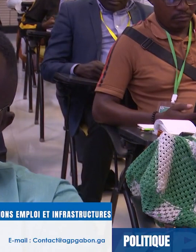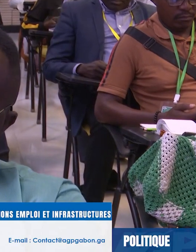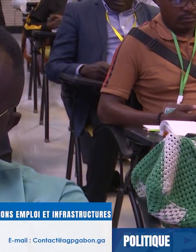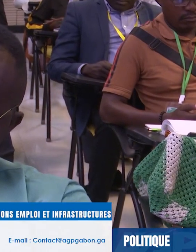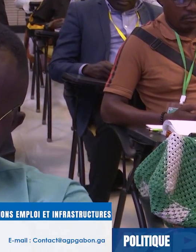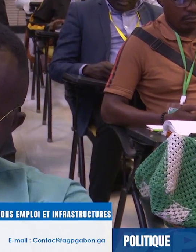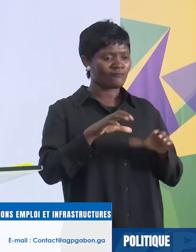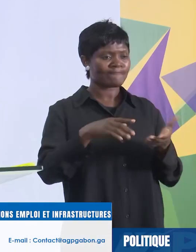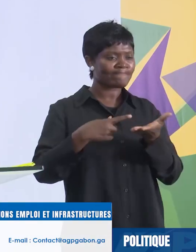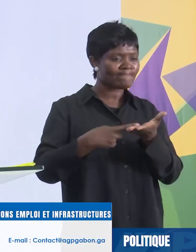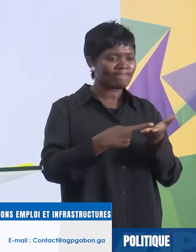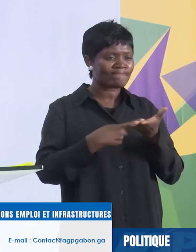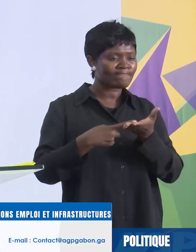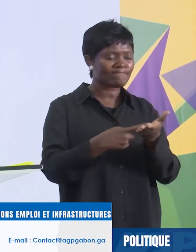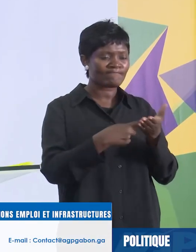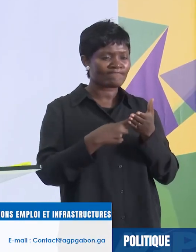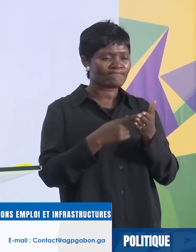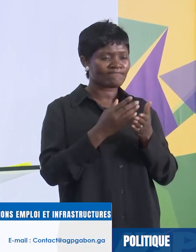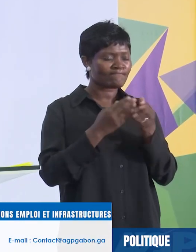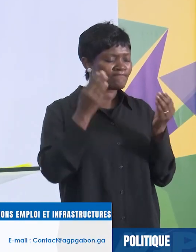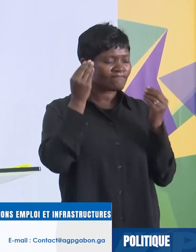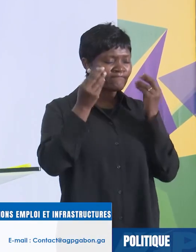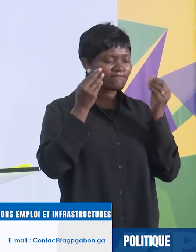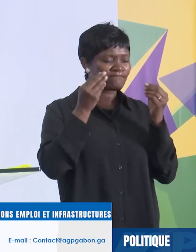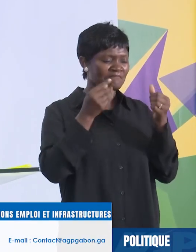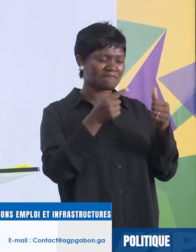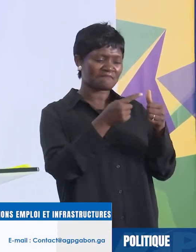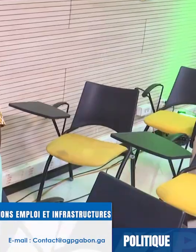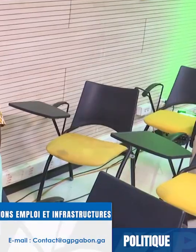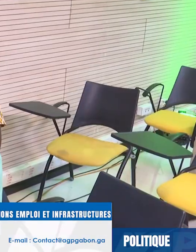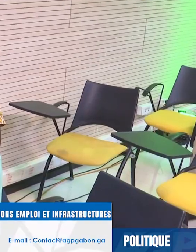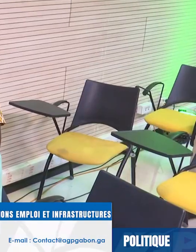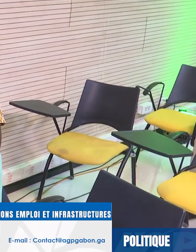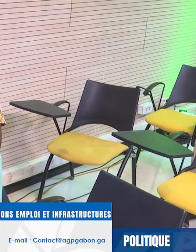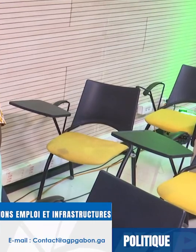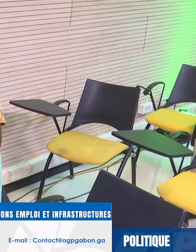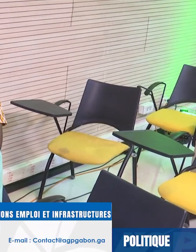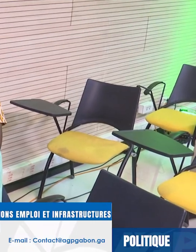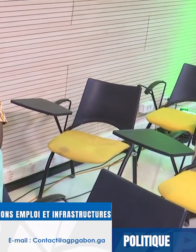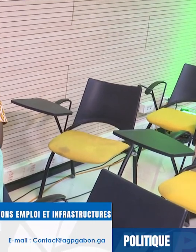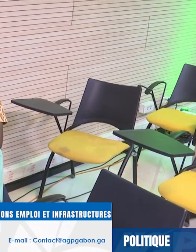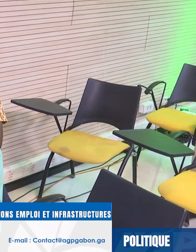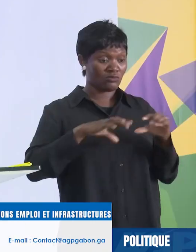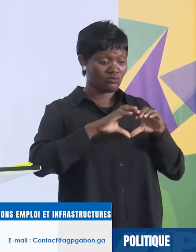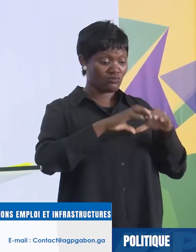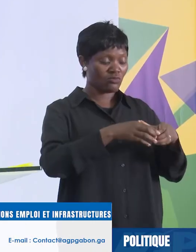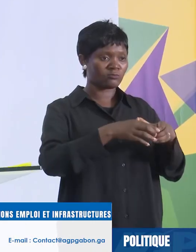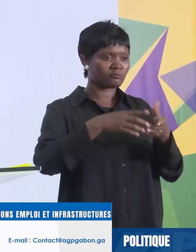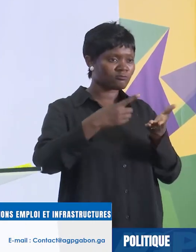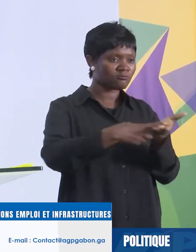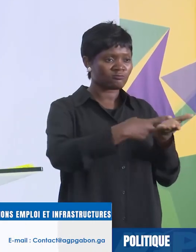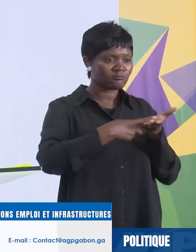penchés sur le point d'indice et dans la même sous-commission, le groupe qui débat